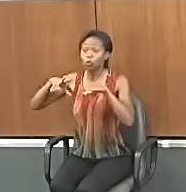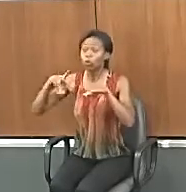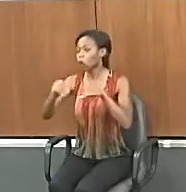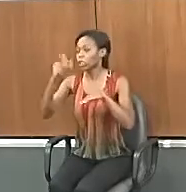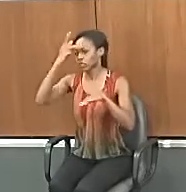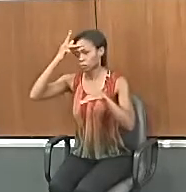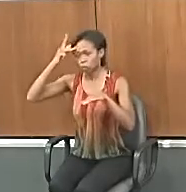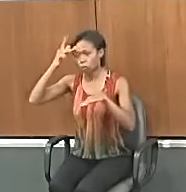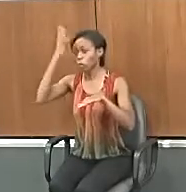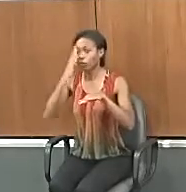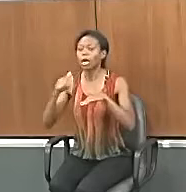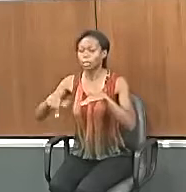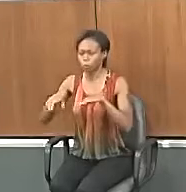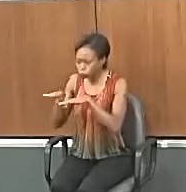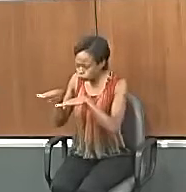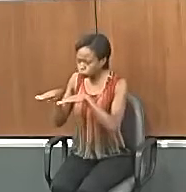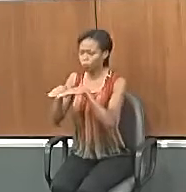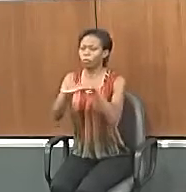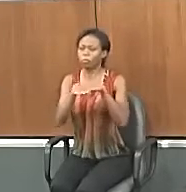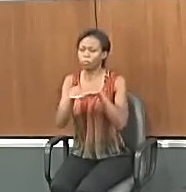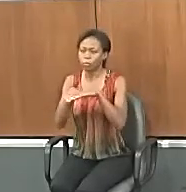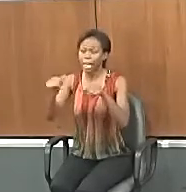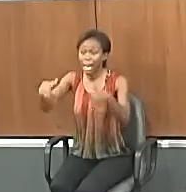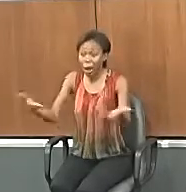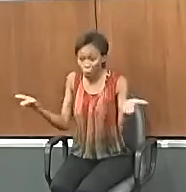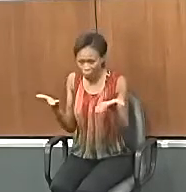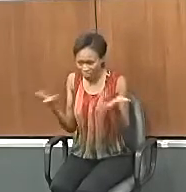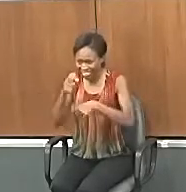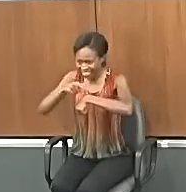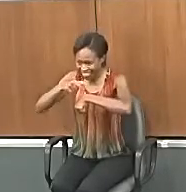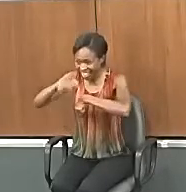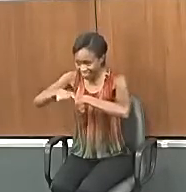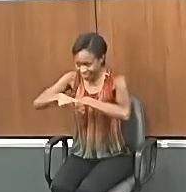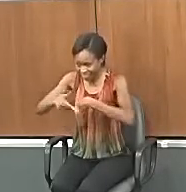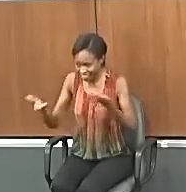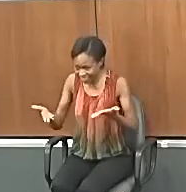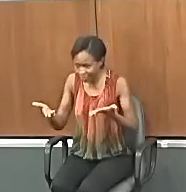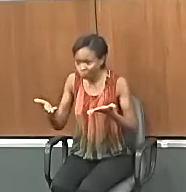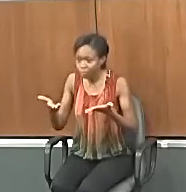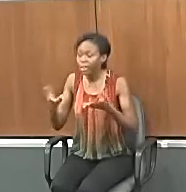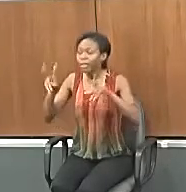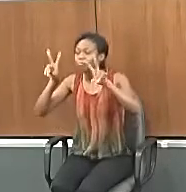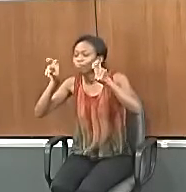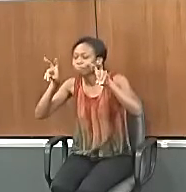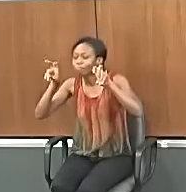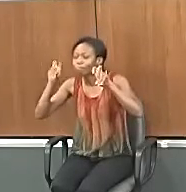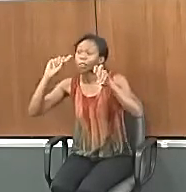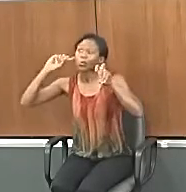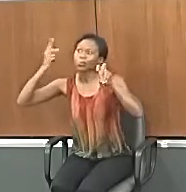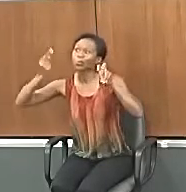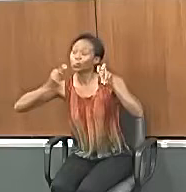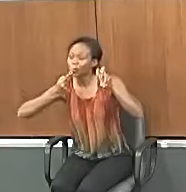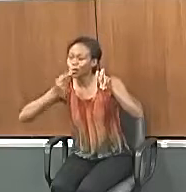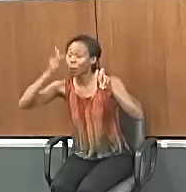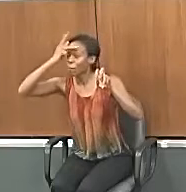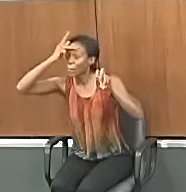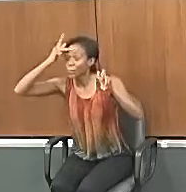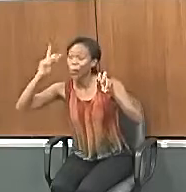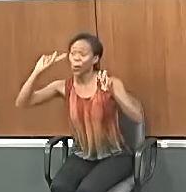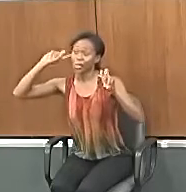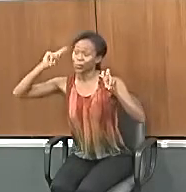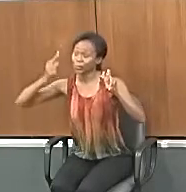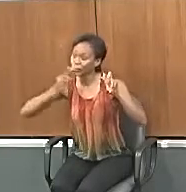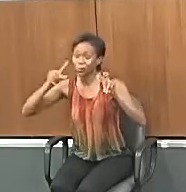brasileiros e esse é um momento aqui que hoje vamos tratar das pessoas com surdez e que possamos